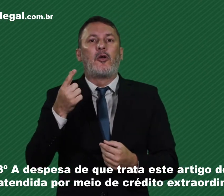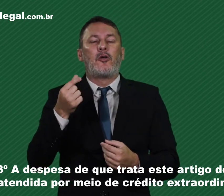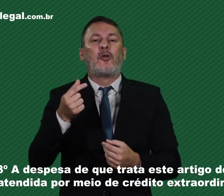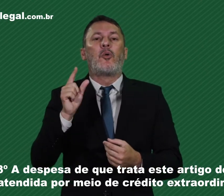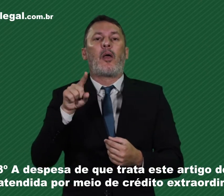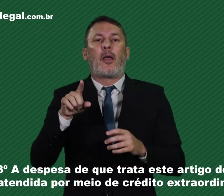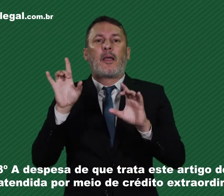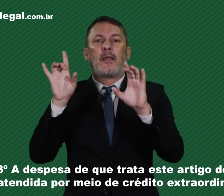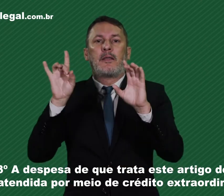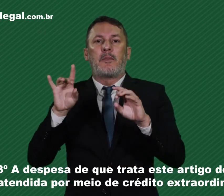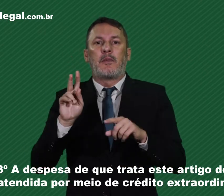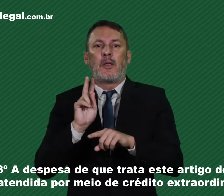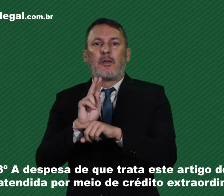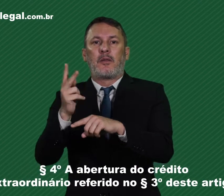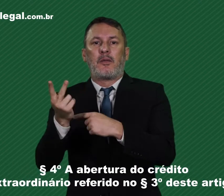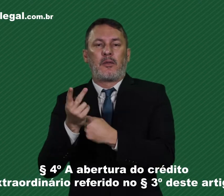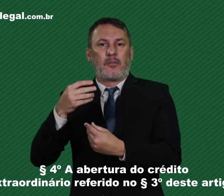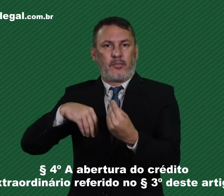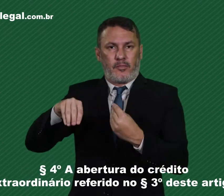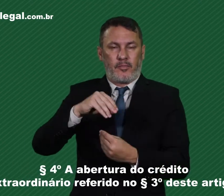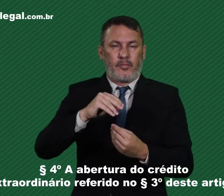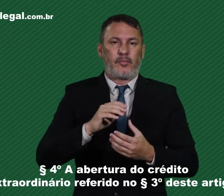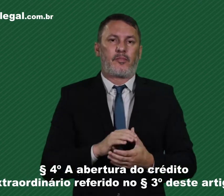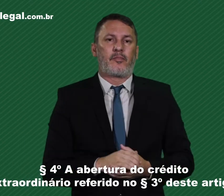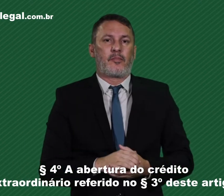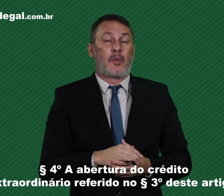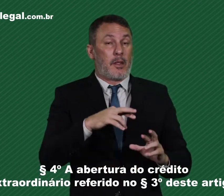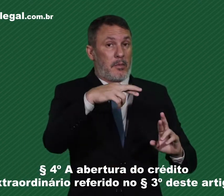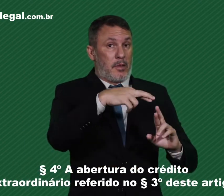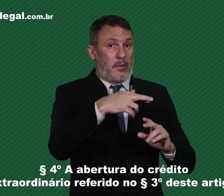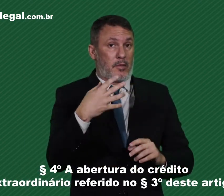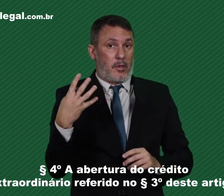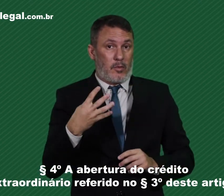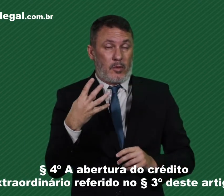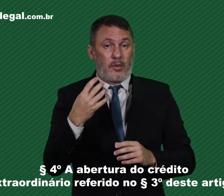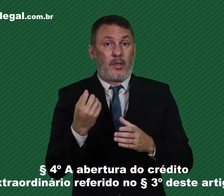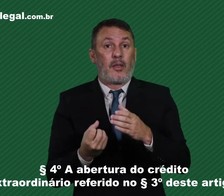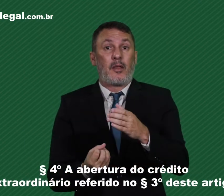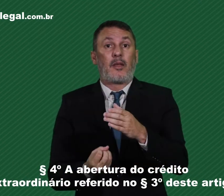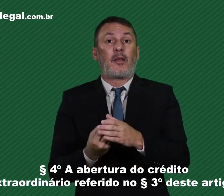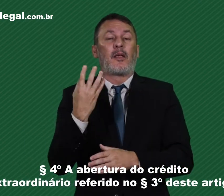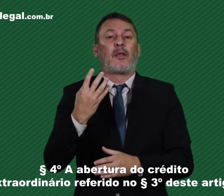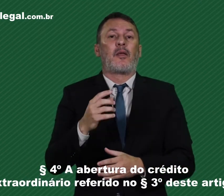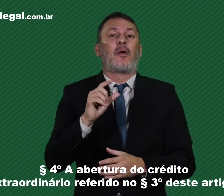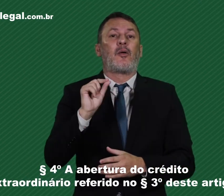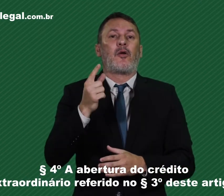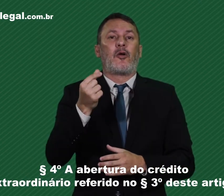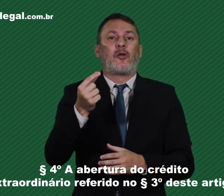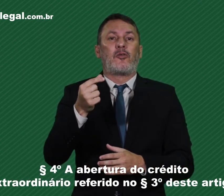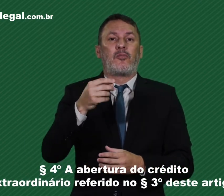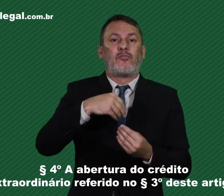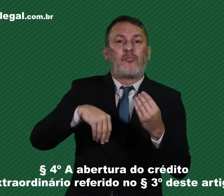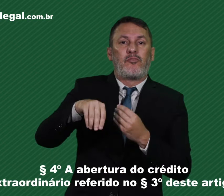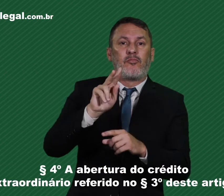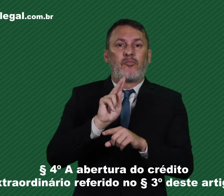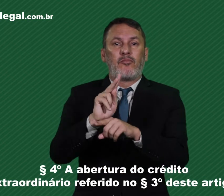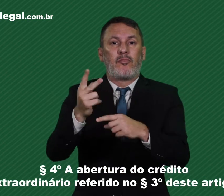de crédito extraordinário parágrafo quarto a reabertura do crédito extraordinário referido no parágrafo